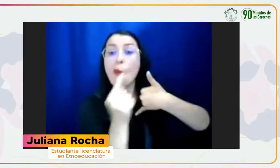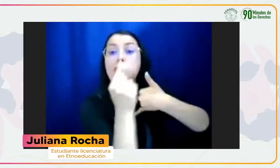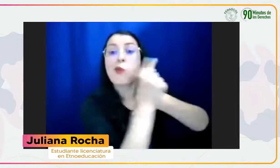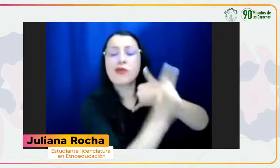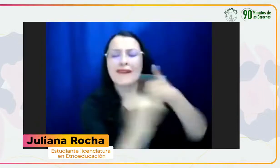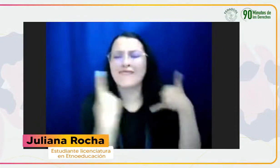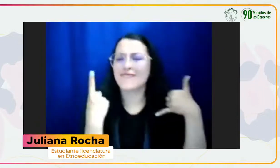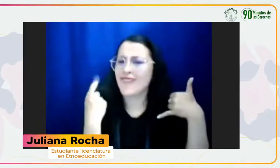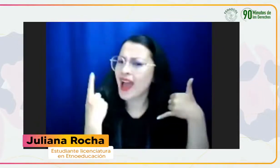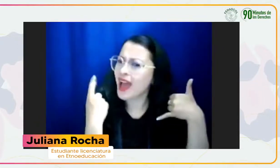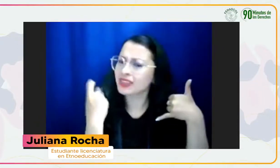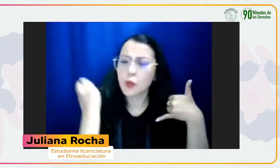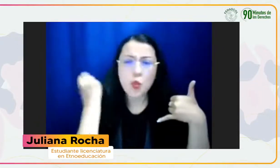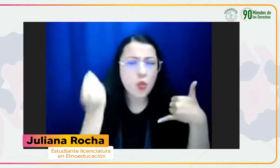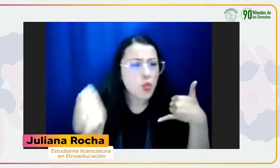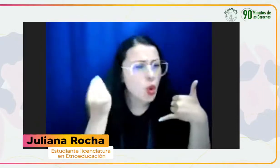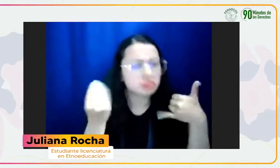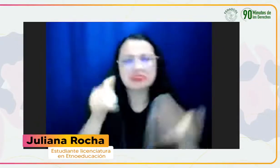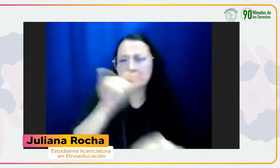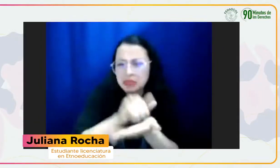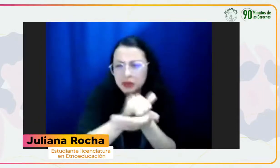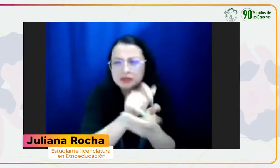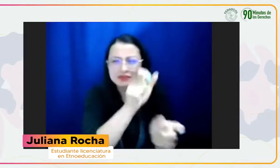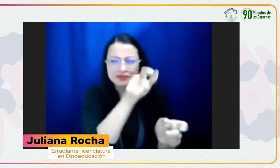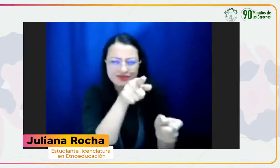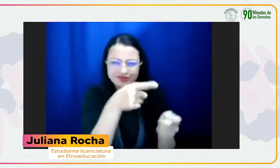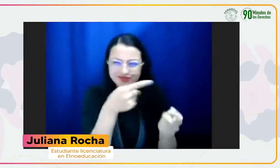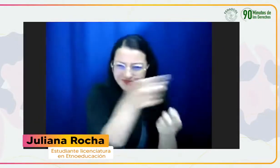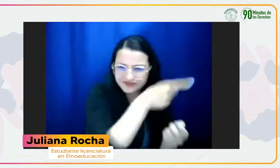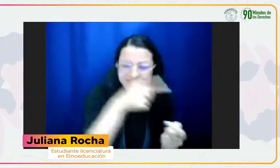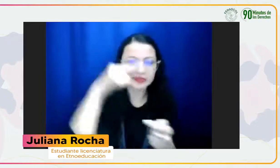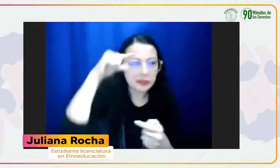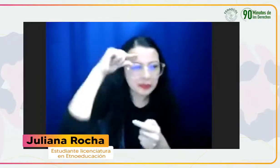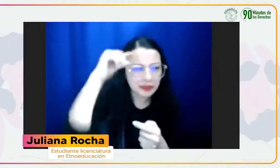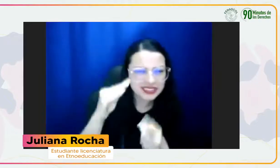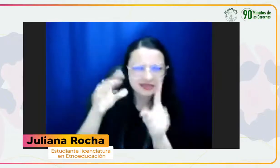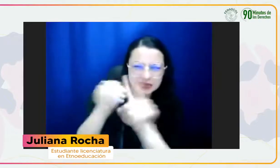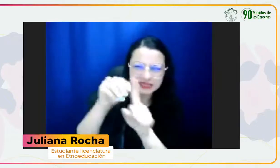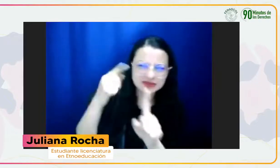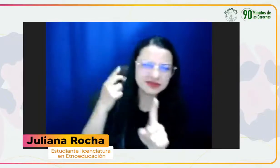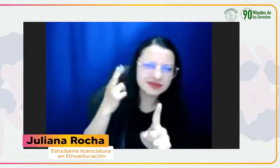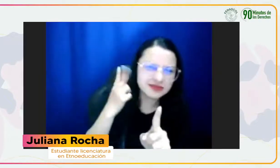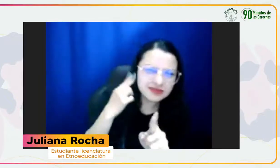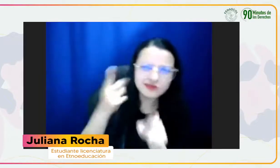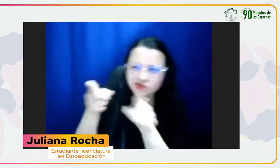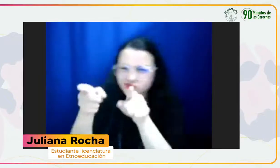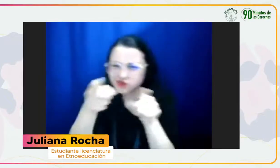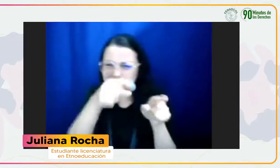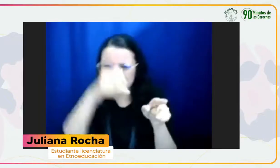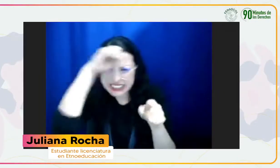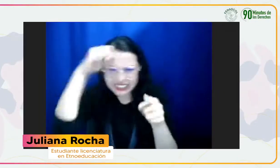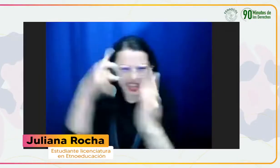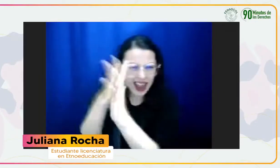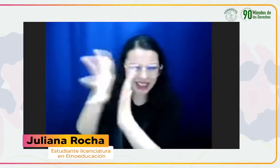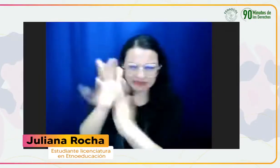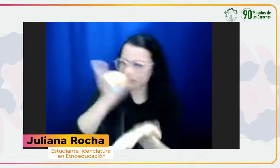recuerdo que en Colombia hacía falta bastantes cosas, así como lo menciona